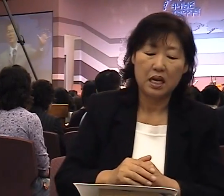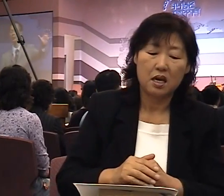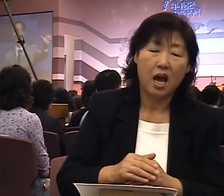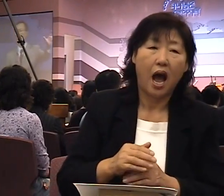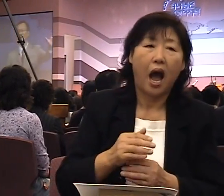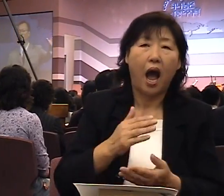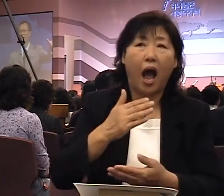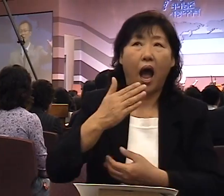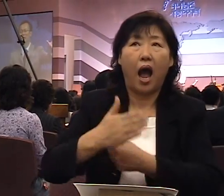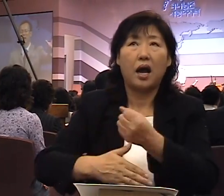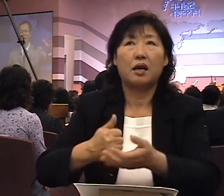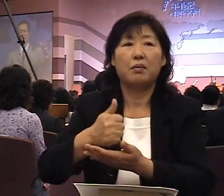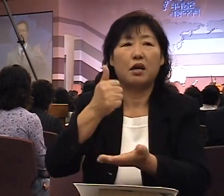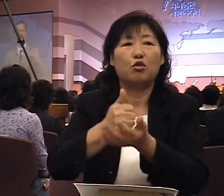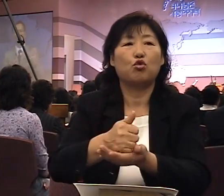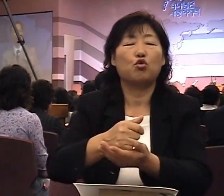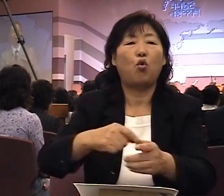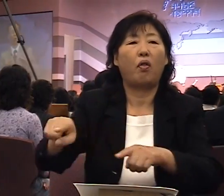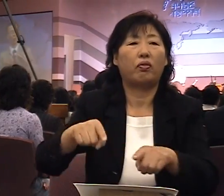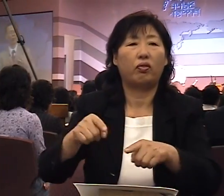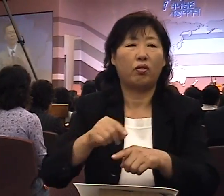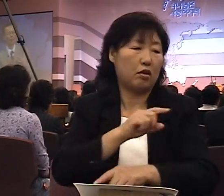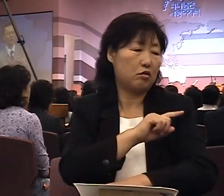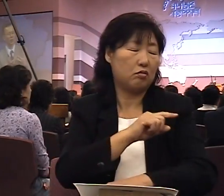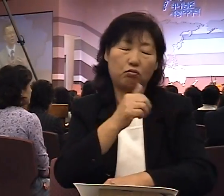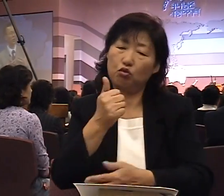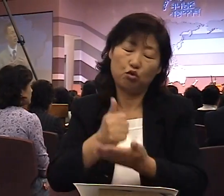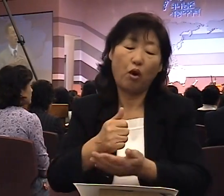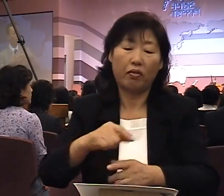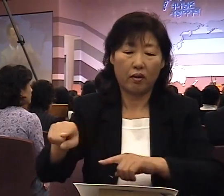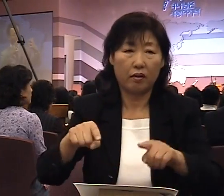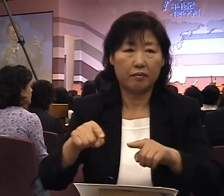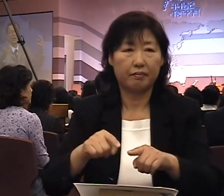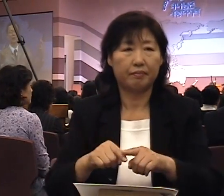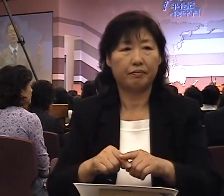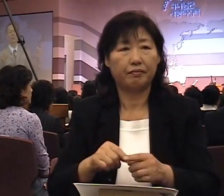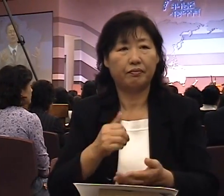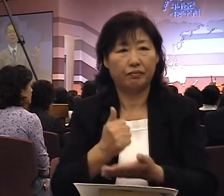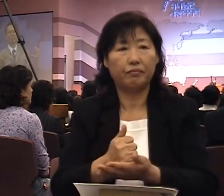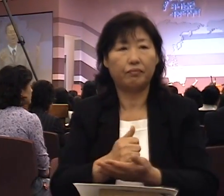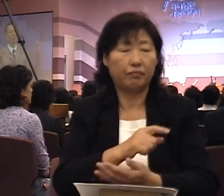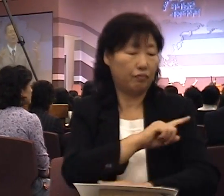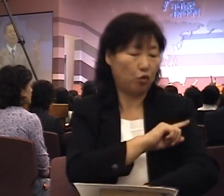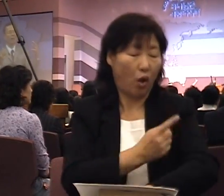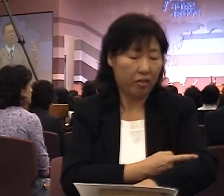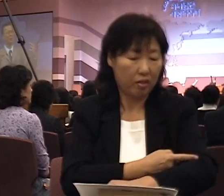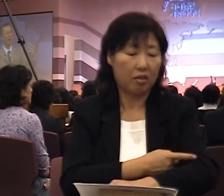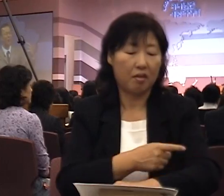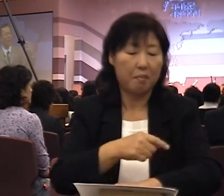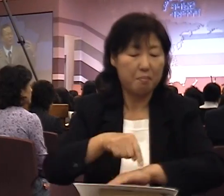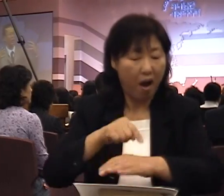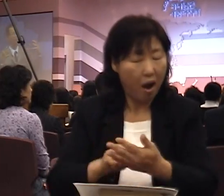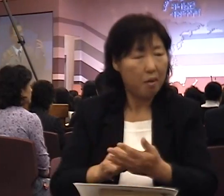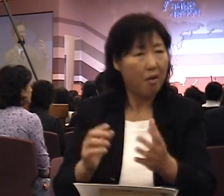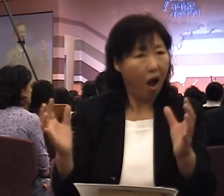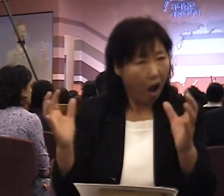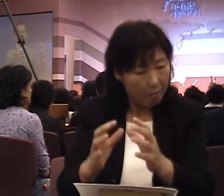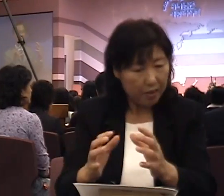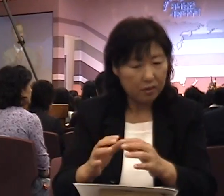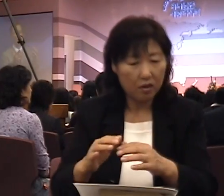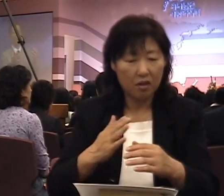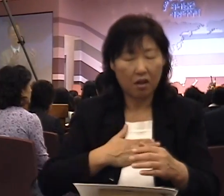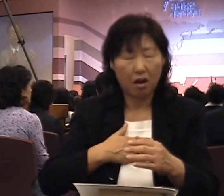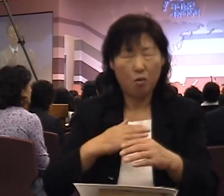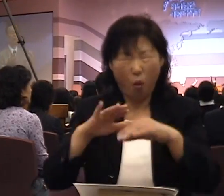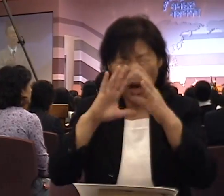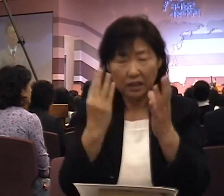심지어 인간들이 나를 정말 어려움에 빠뜨리려고 모략하고 마음을 합하여서 나를 완전히 무너뜨리는